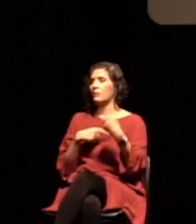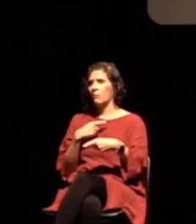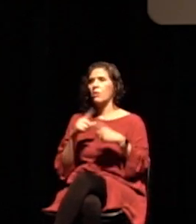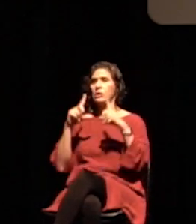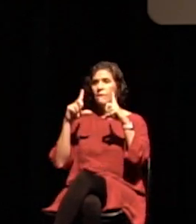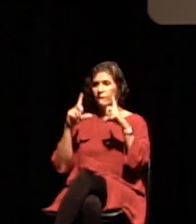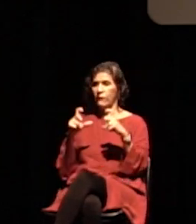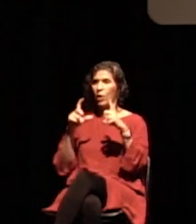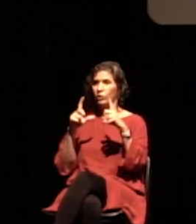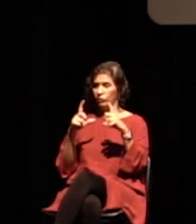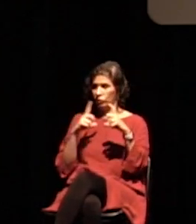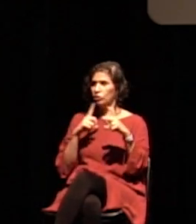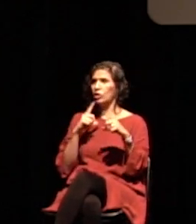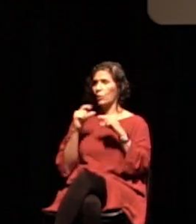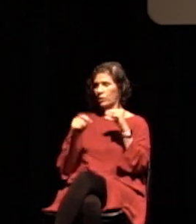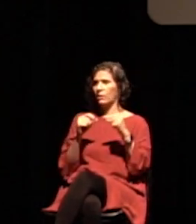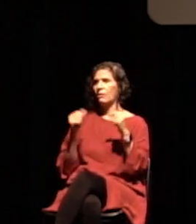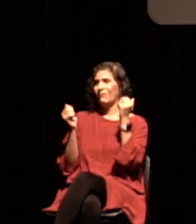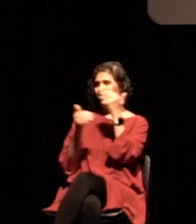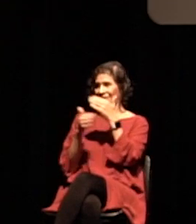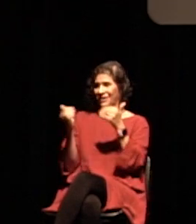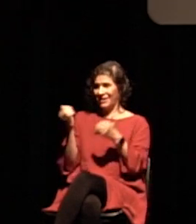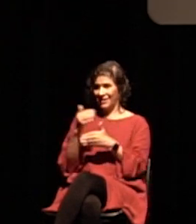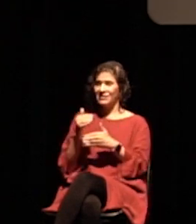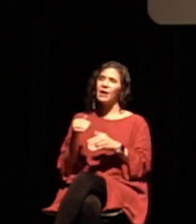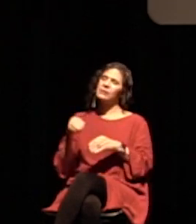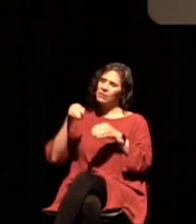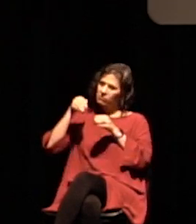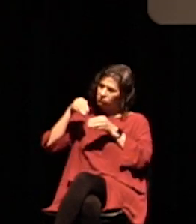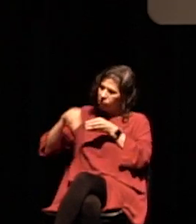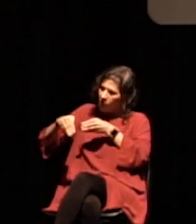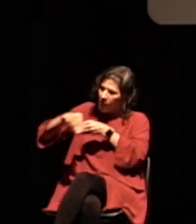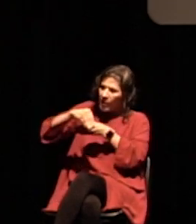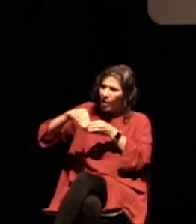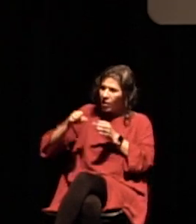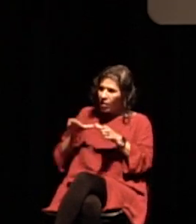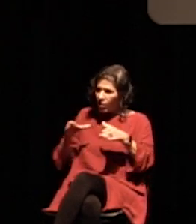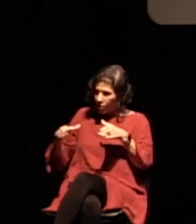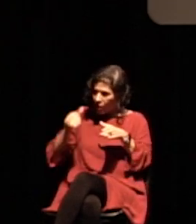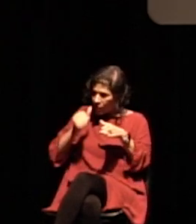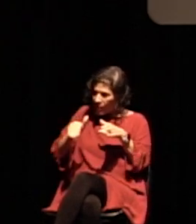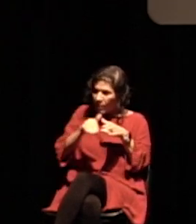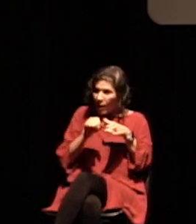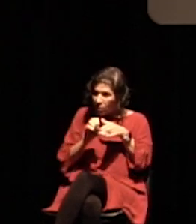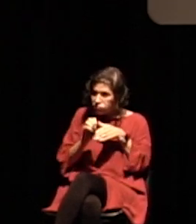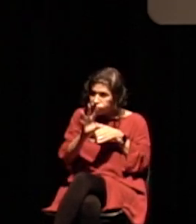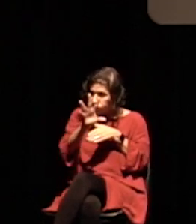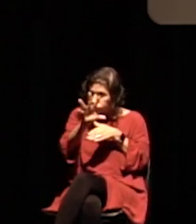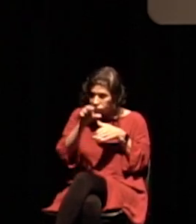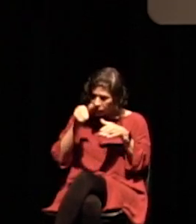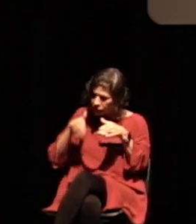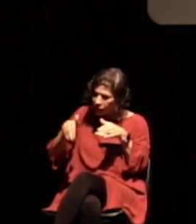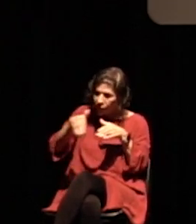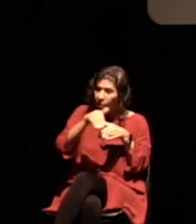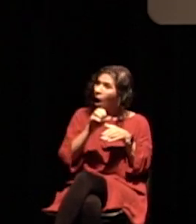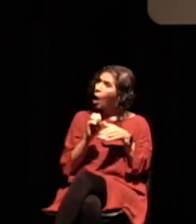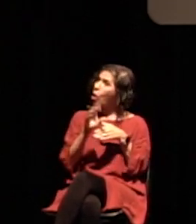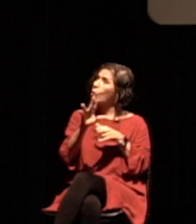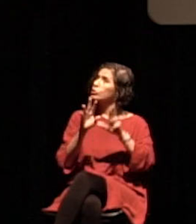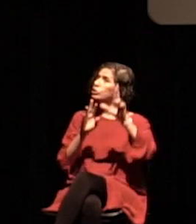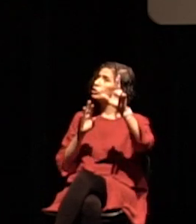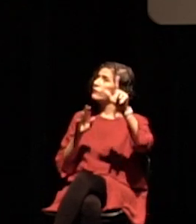slides, que trabalham com a luz de maneira diferenciada, ao menos para mim, do que os negativos